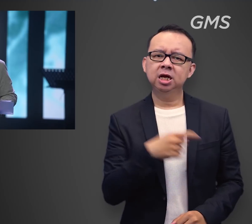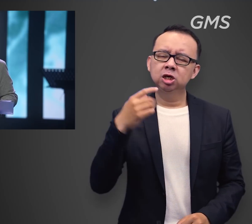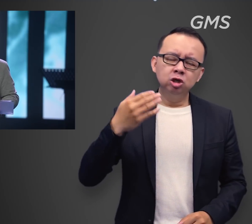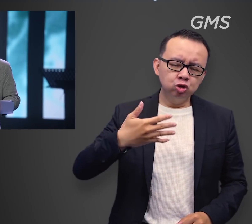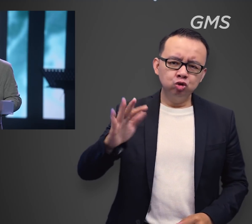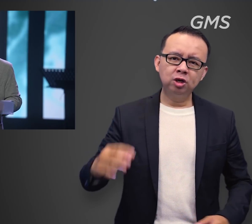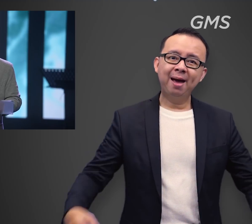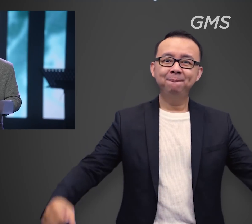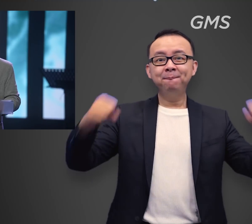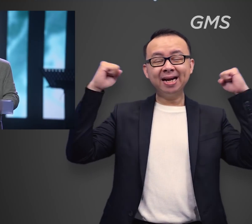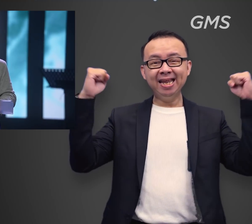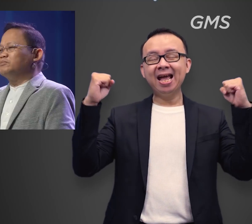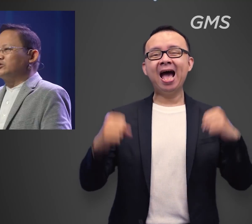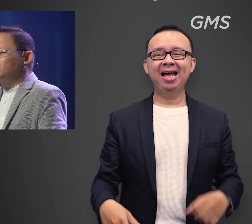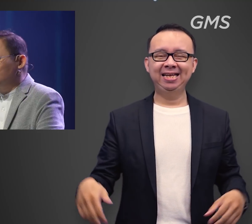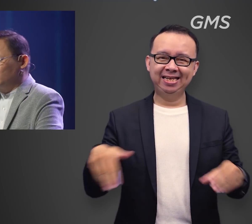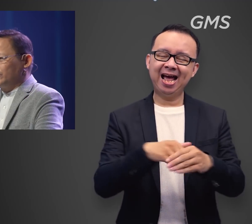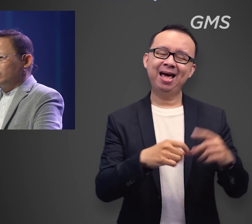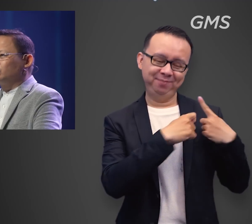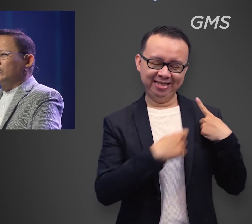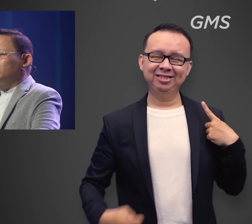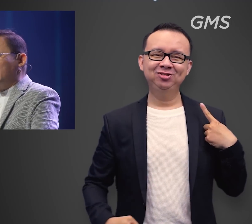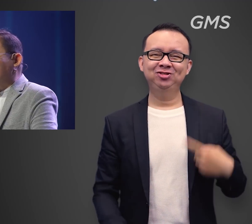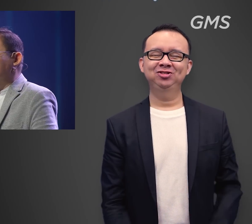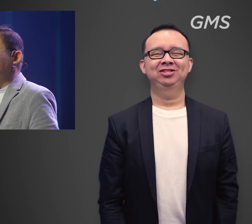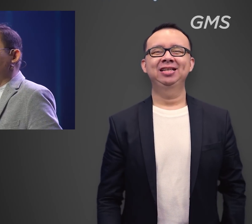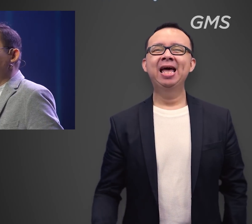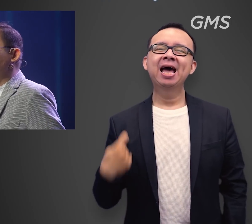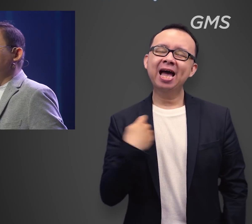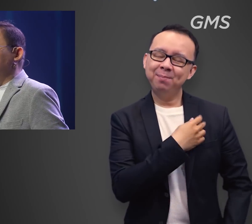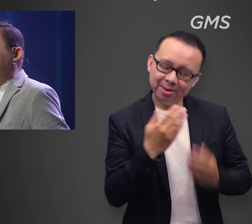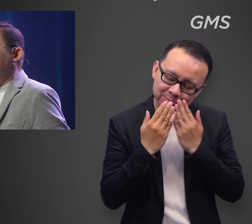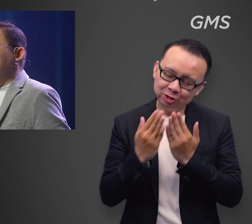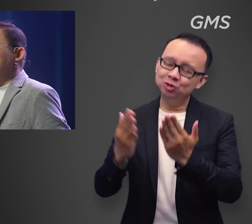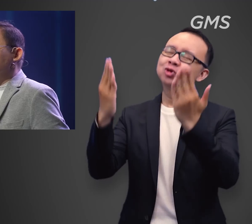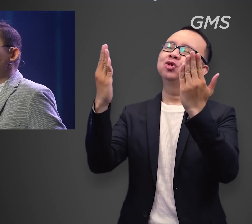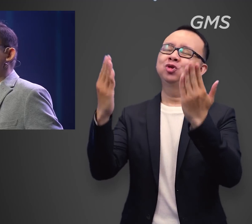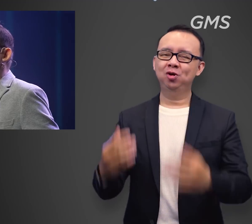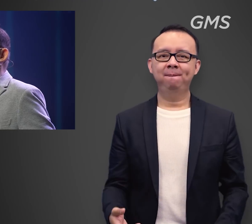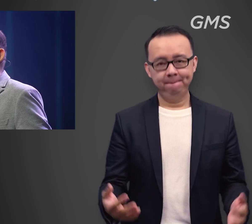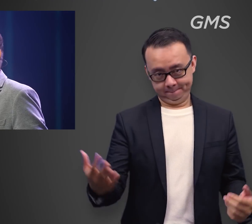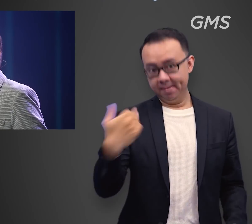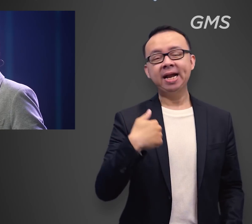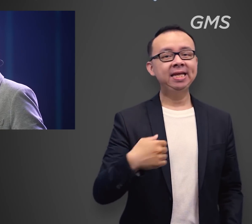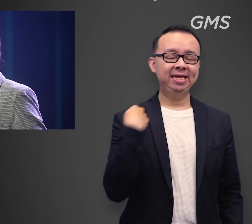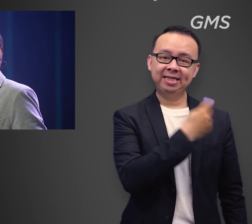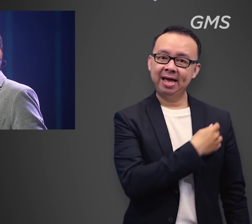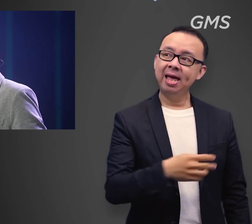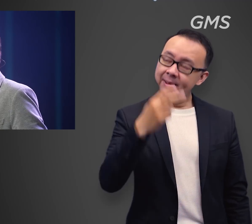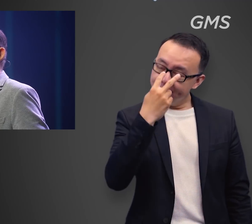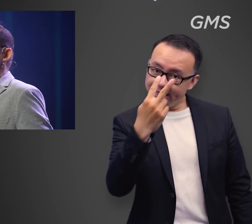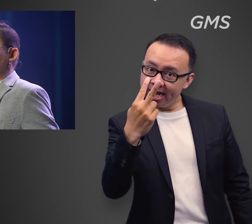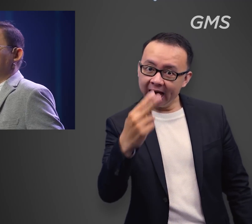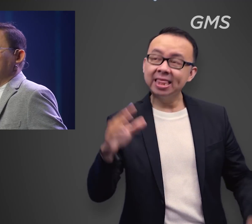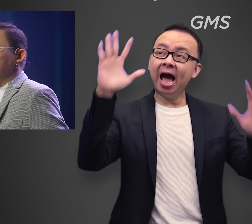di dalam Kristus. Sungguh kita bersyukur. Untuk itu mari setiap kita bisa melihat sebuah keajaiban Tuhan yang